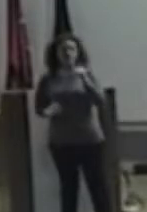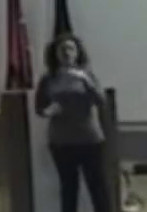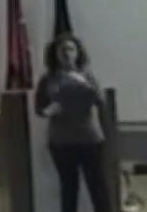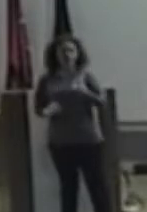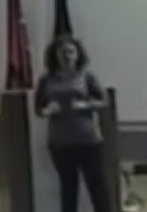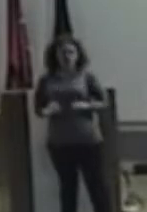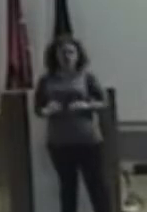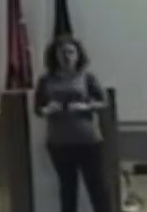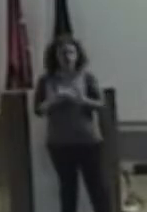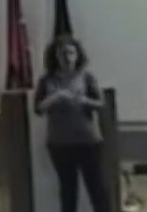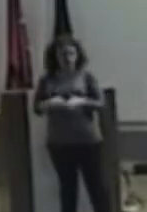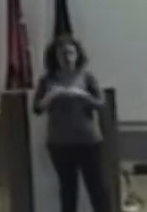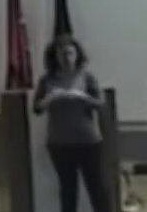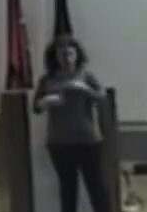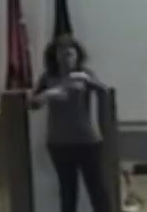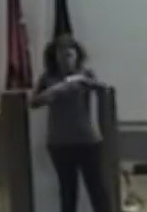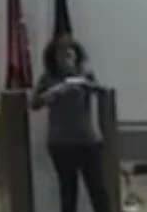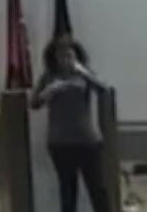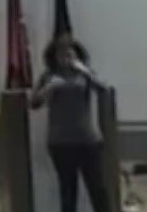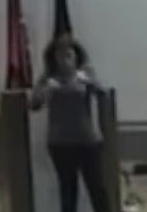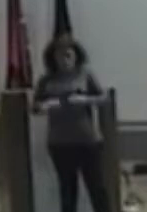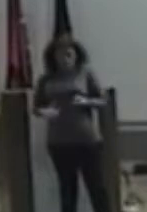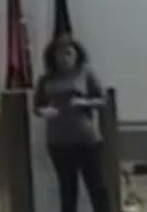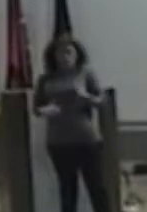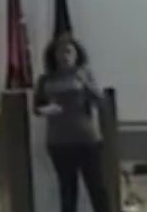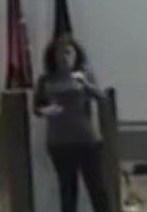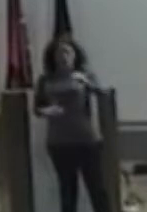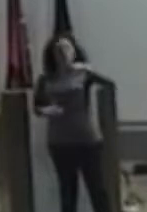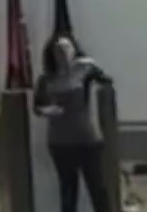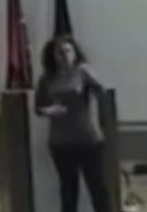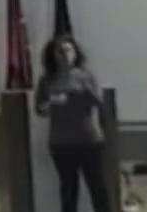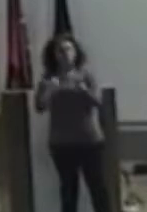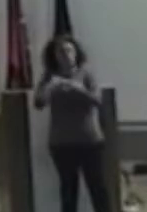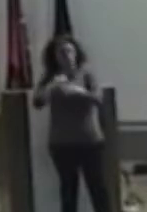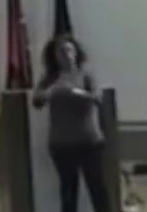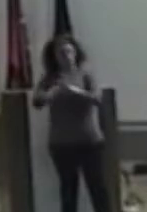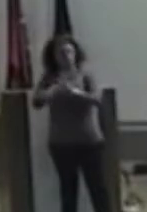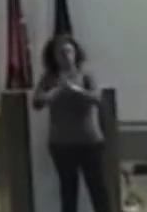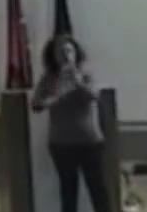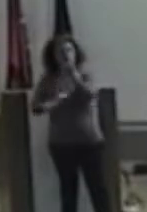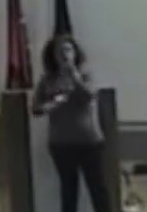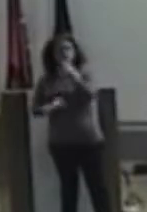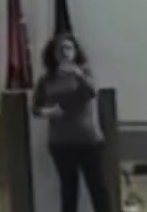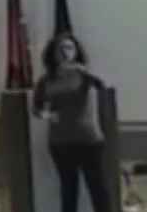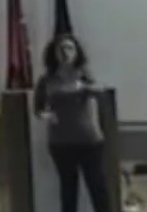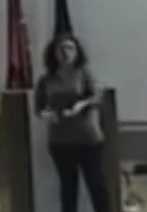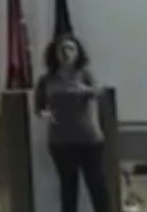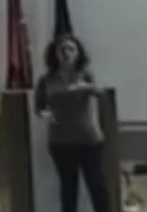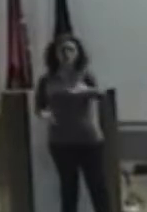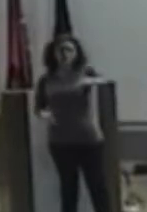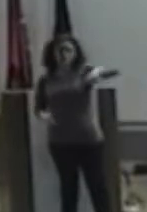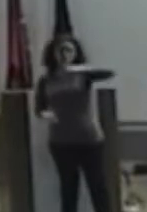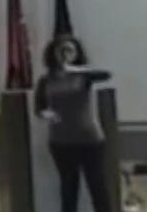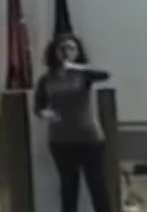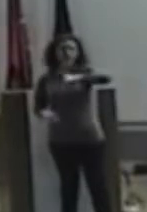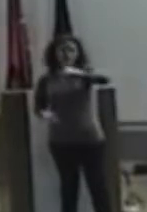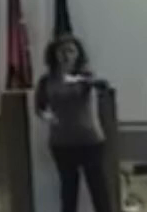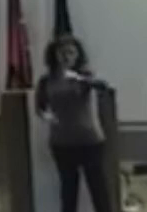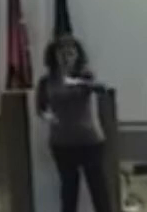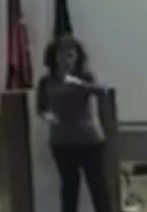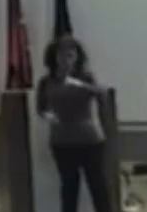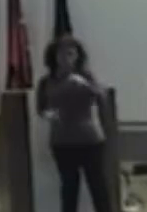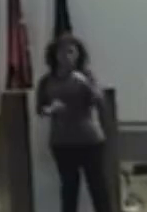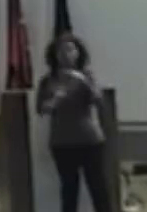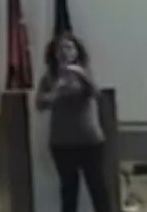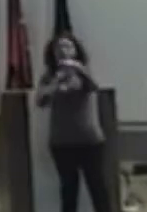insulina activa en el organismo después de un bolo. Por eso es importante, tener un poquito de paciencia y que las